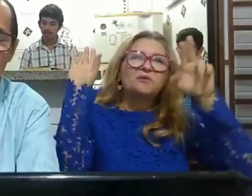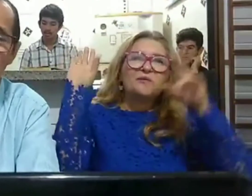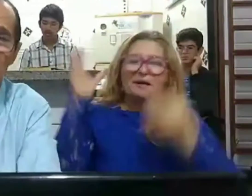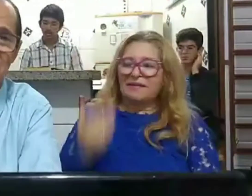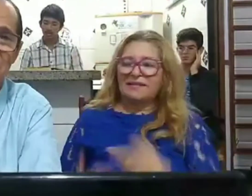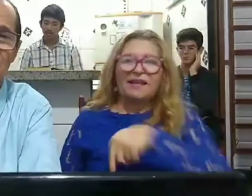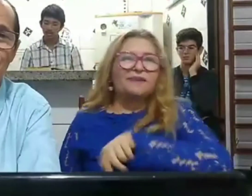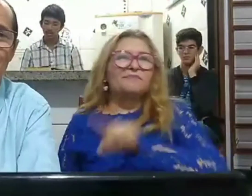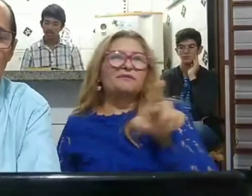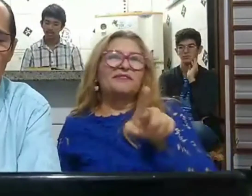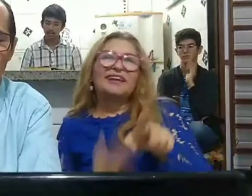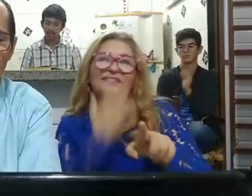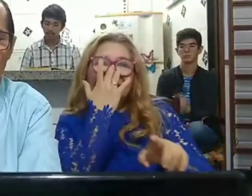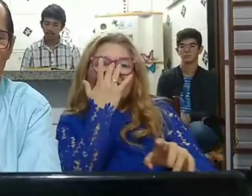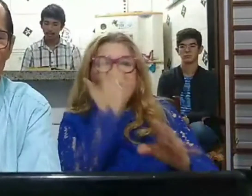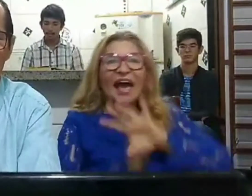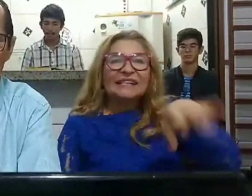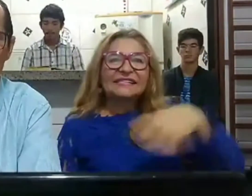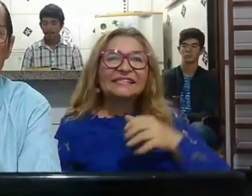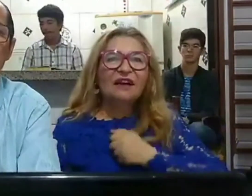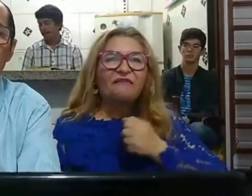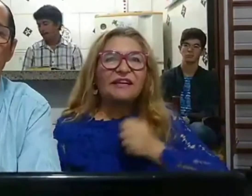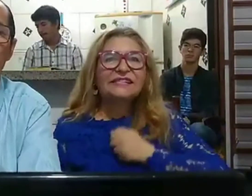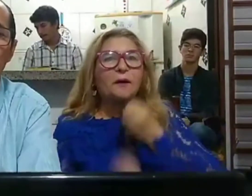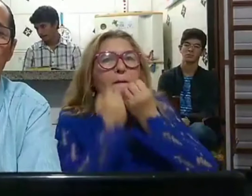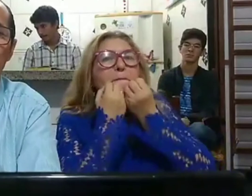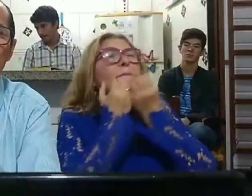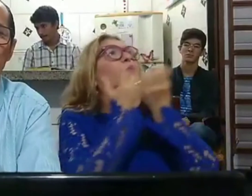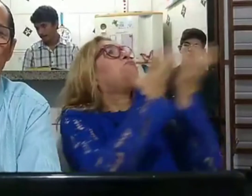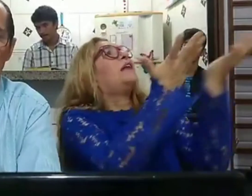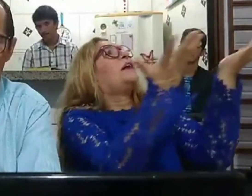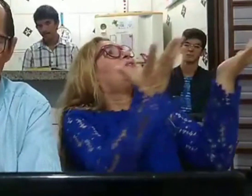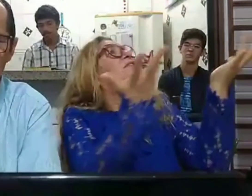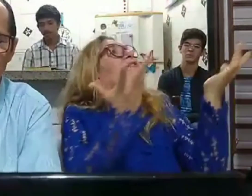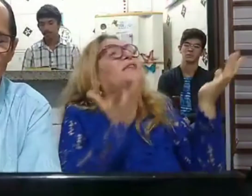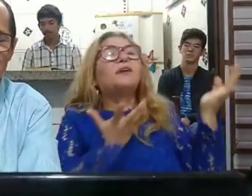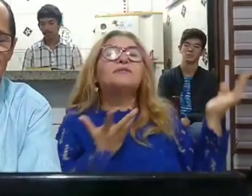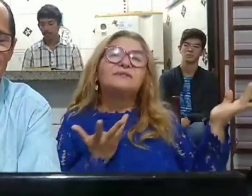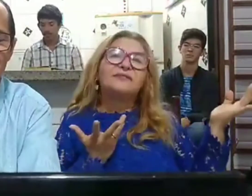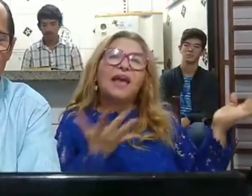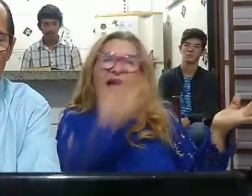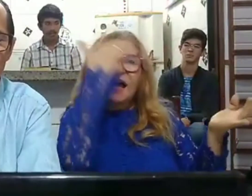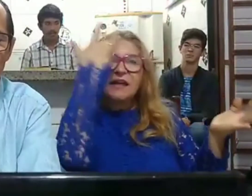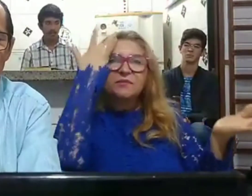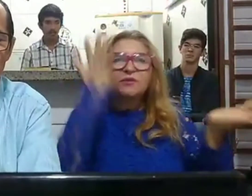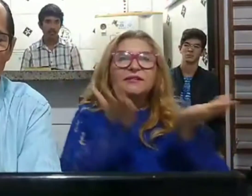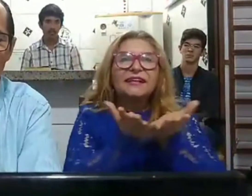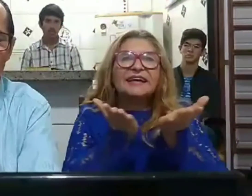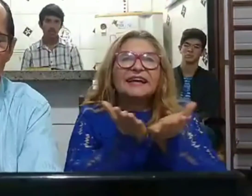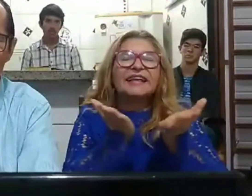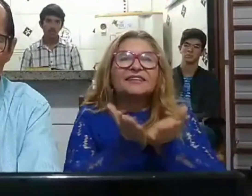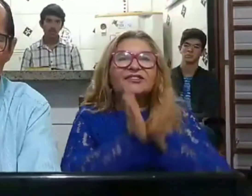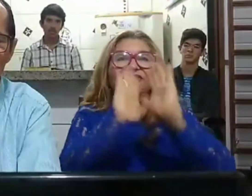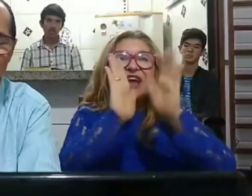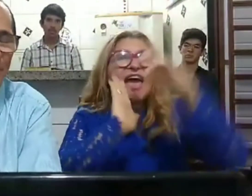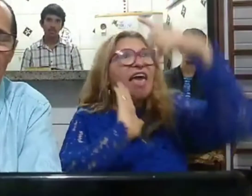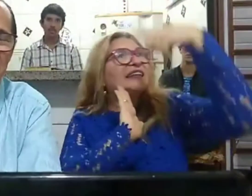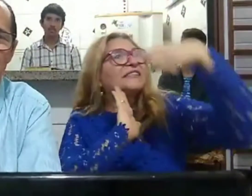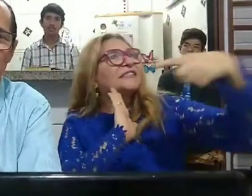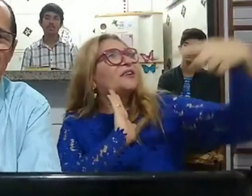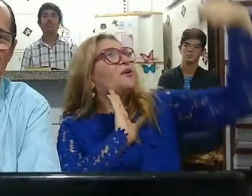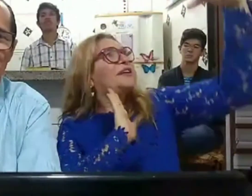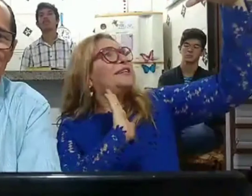A salvação, ela é pela graça de Deus somente. Os crentes em Cristo foram eleitos pelo Pai